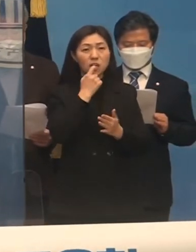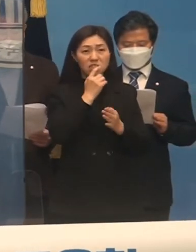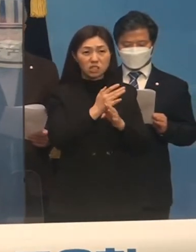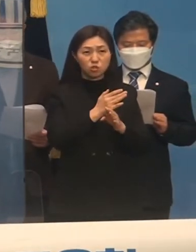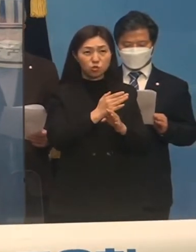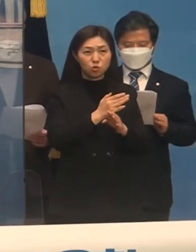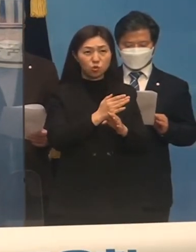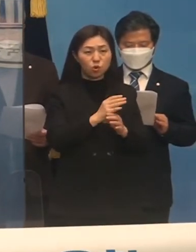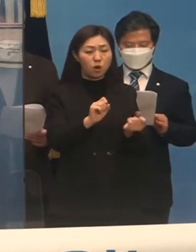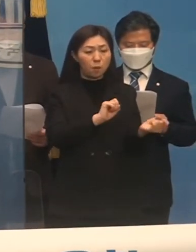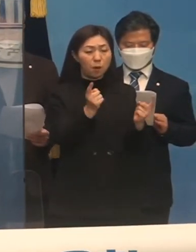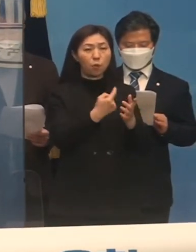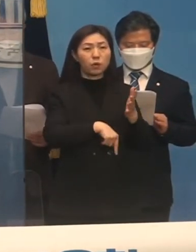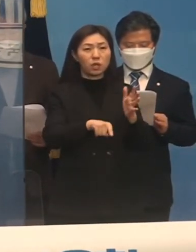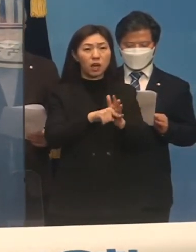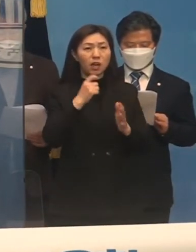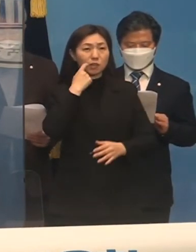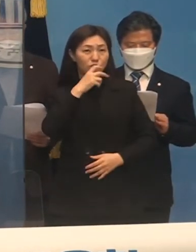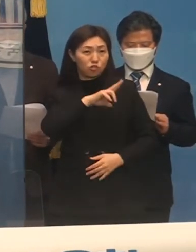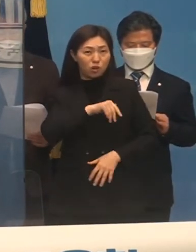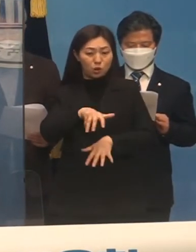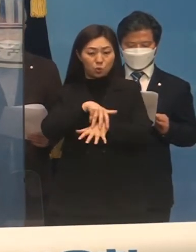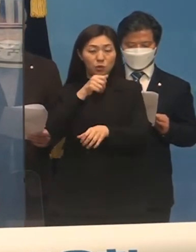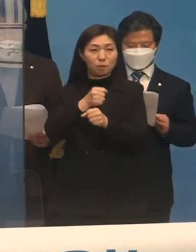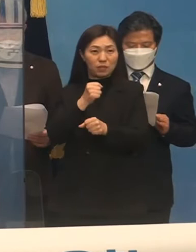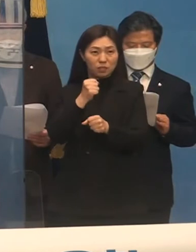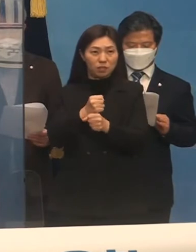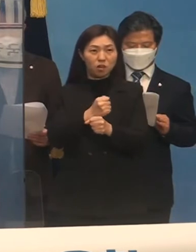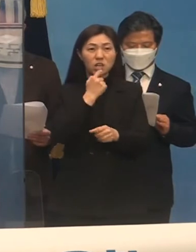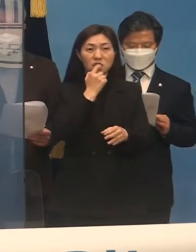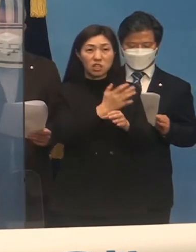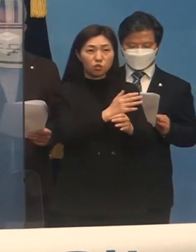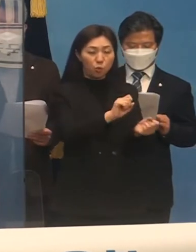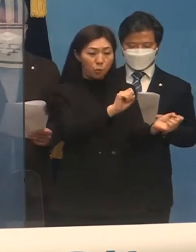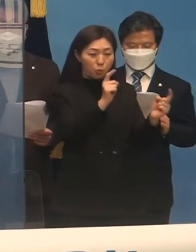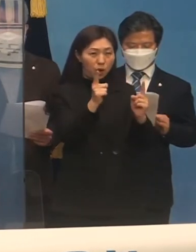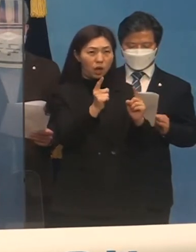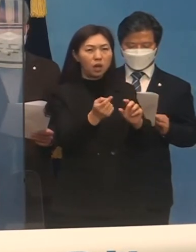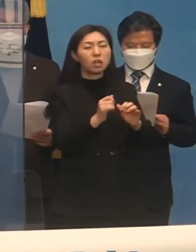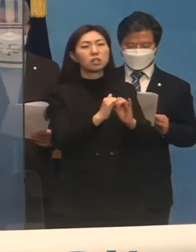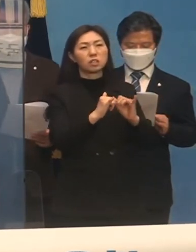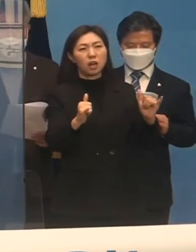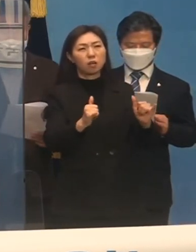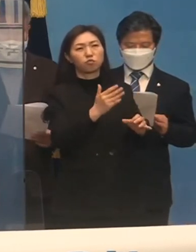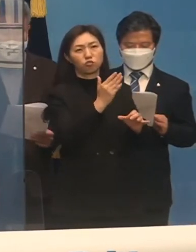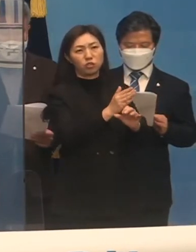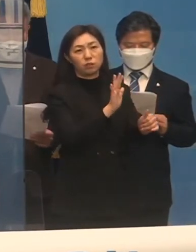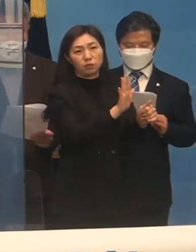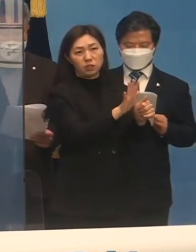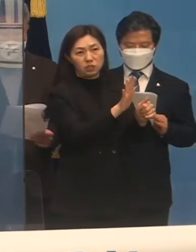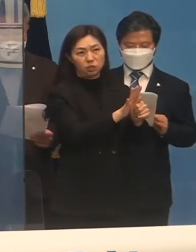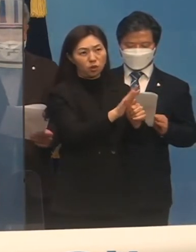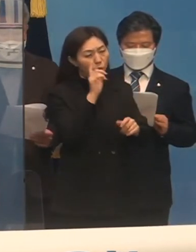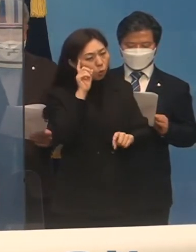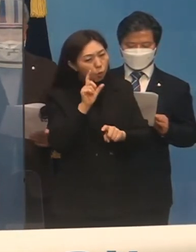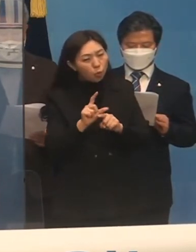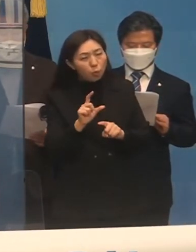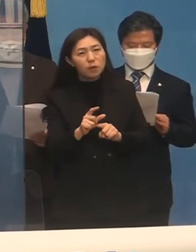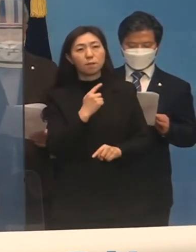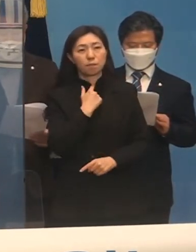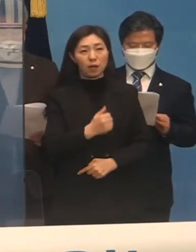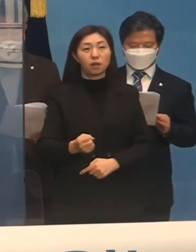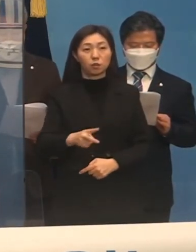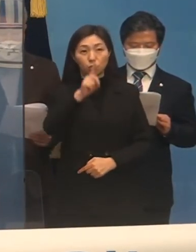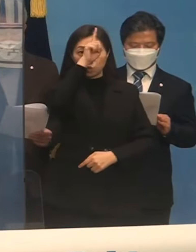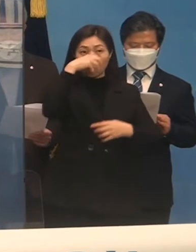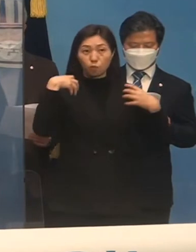모임을 결성하여 민주세력 지원 및 인도적 지원을 모색해왔습니다. 정부는 같은